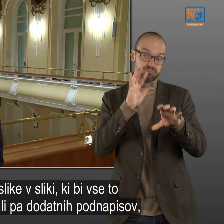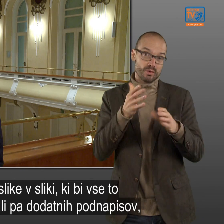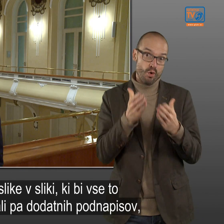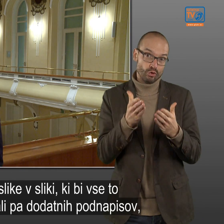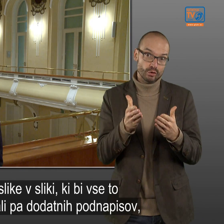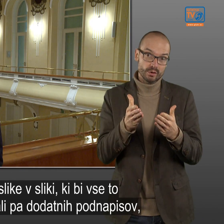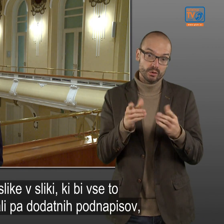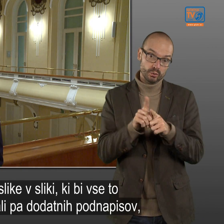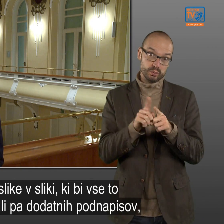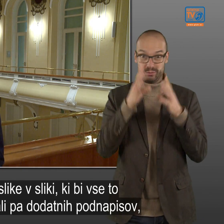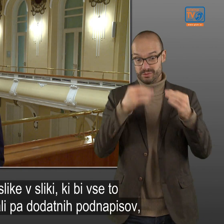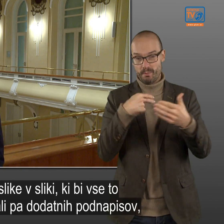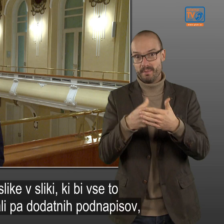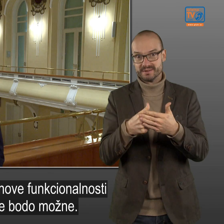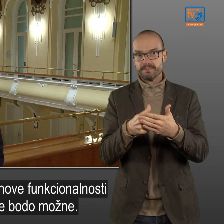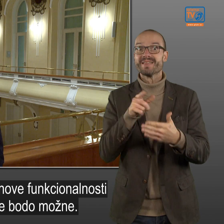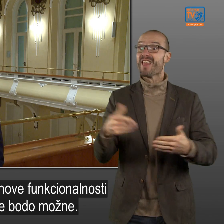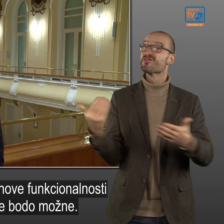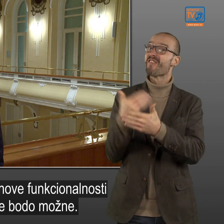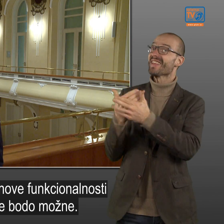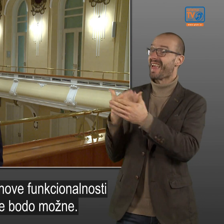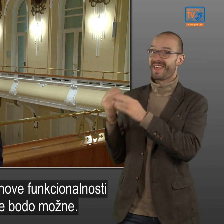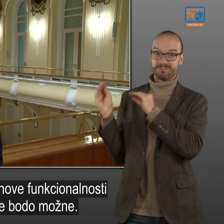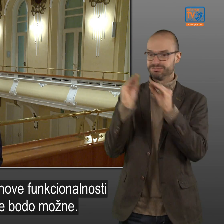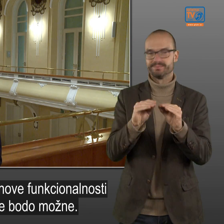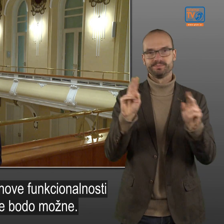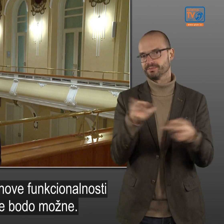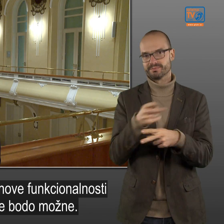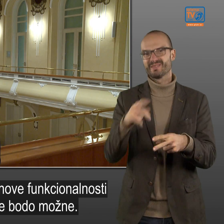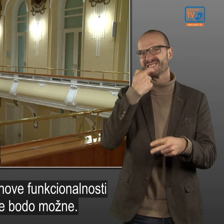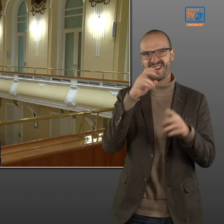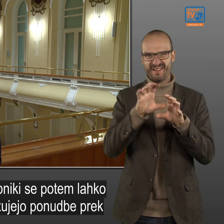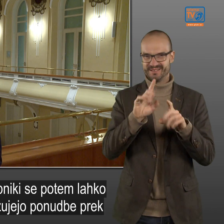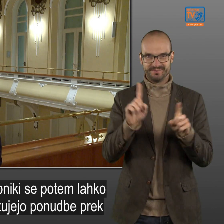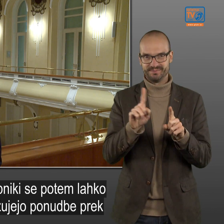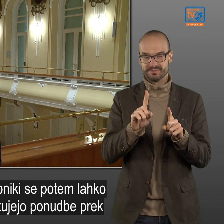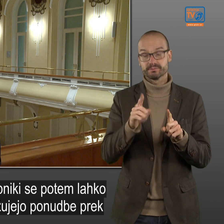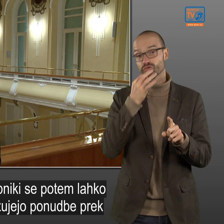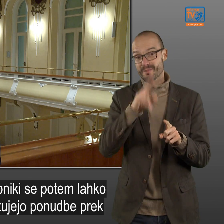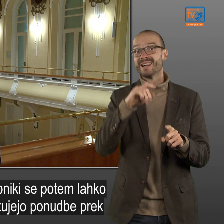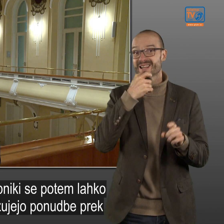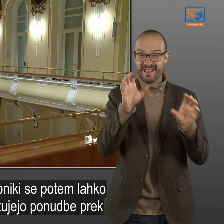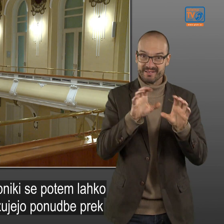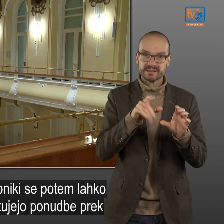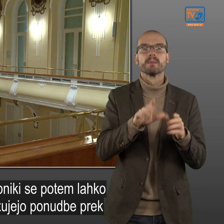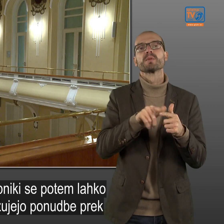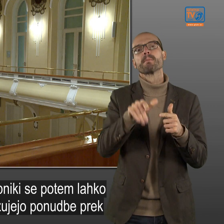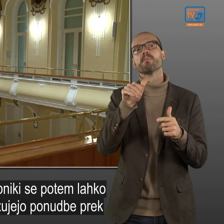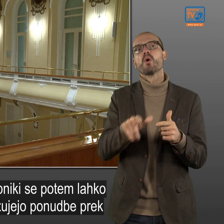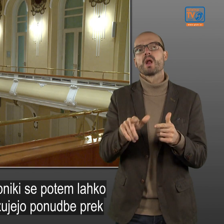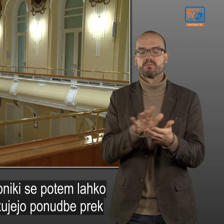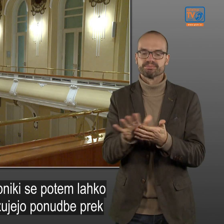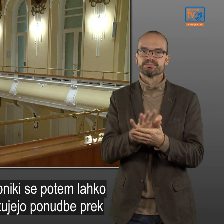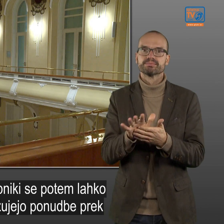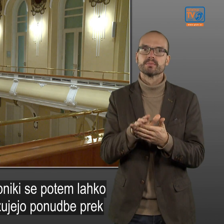to omogočalo, ali podnapisu, seveda te nove funkcionalnosti ne bodo možne. Tukaj se lahko potem seveda poslužujejo ponudbe, ki